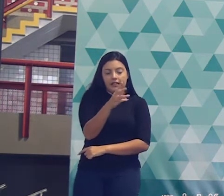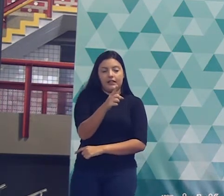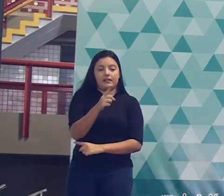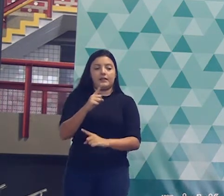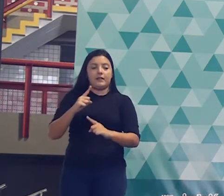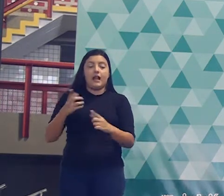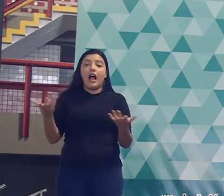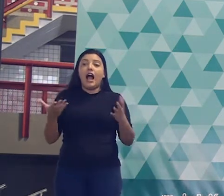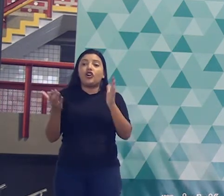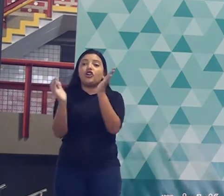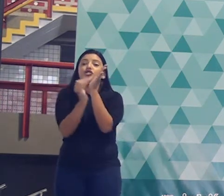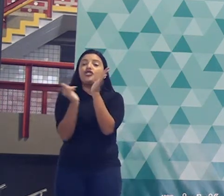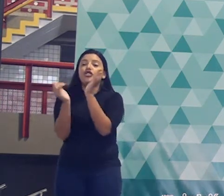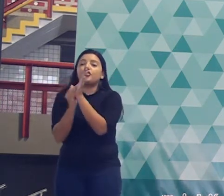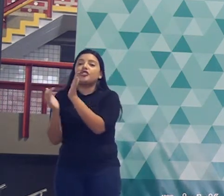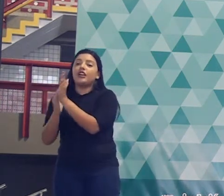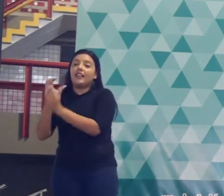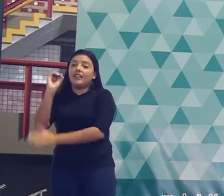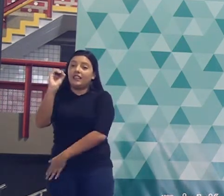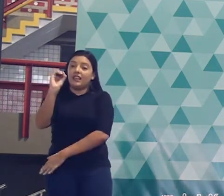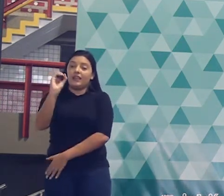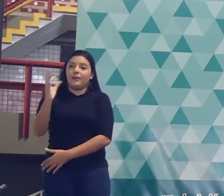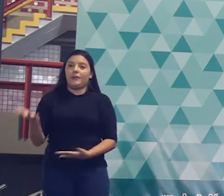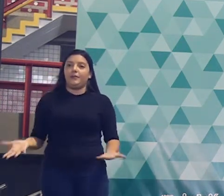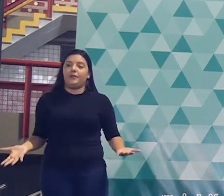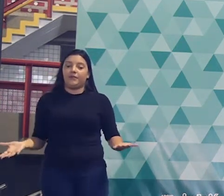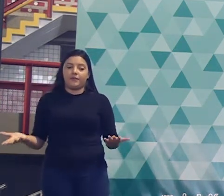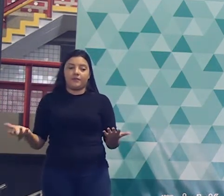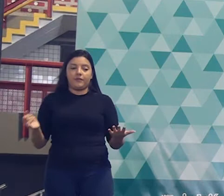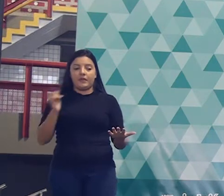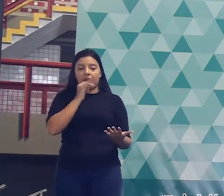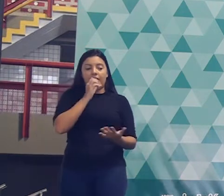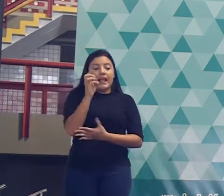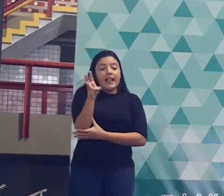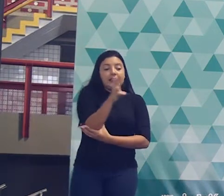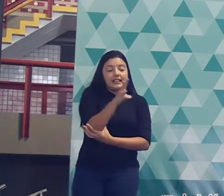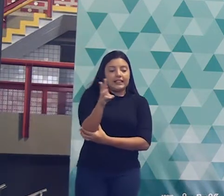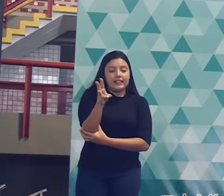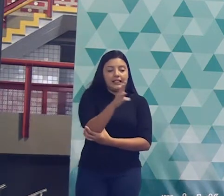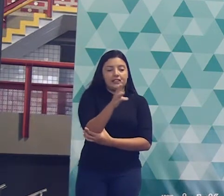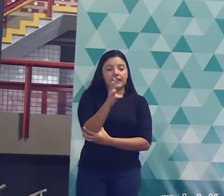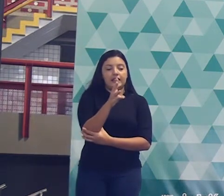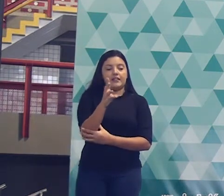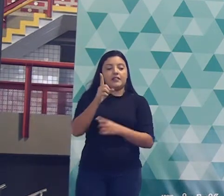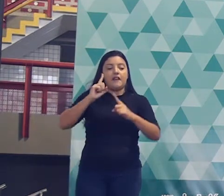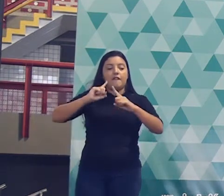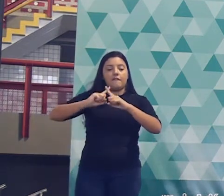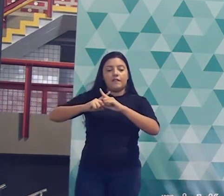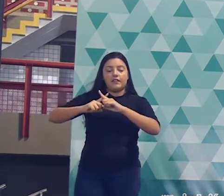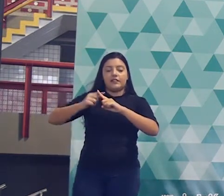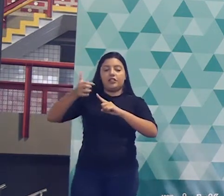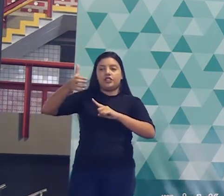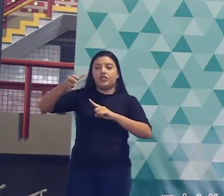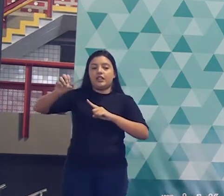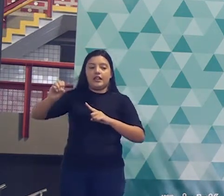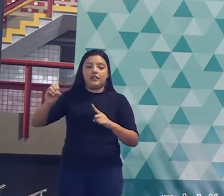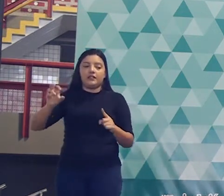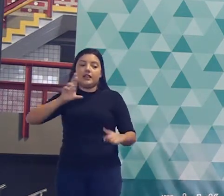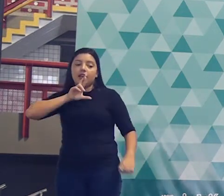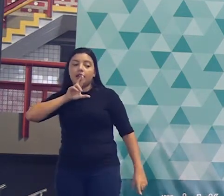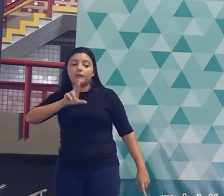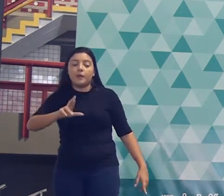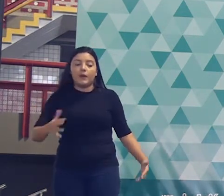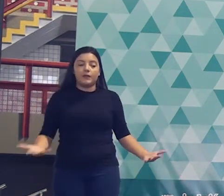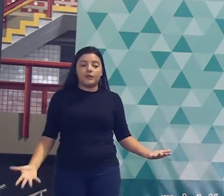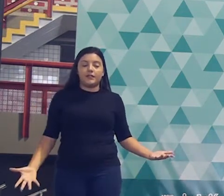casas decimais. Eu vou ter 33 vezes 10 a 6ª gramas, que é a mesma coisa que 33 toneladas. Com isso, qual item que a gente